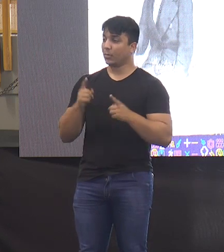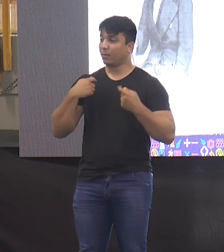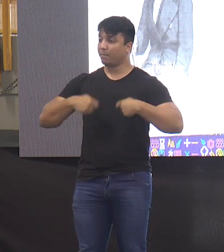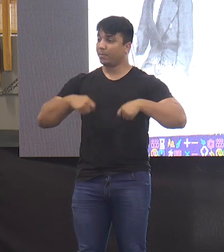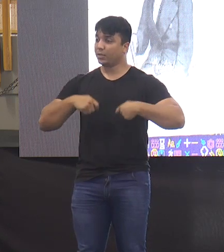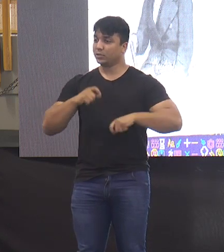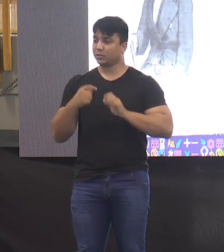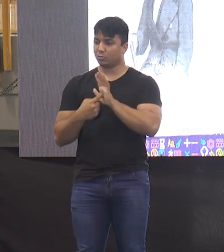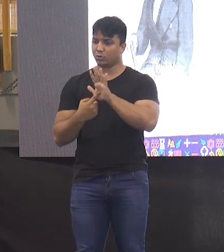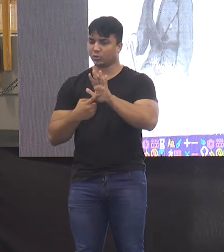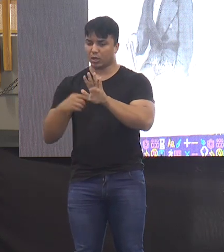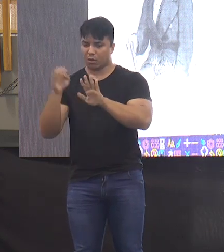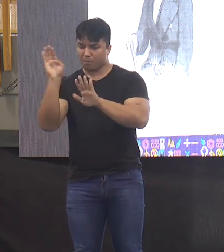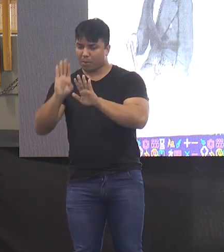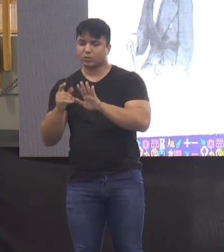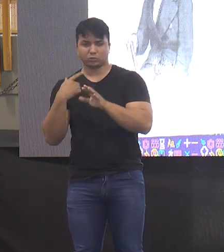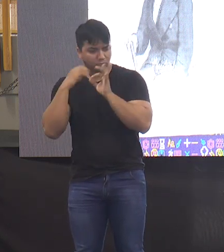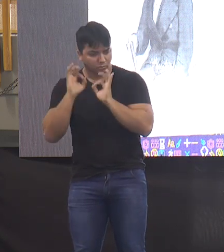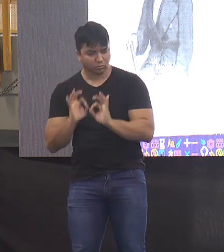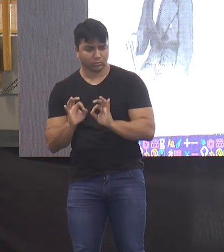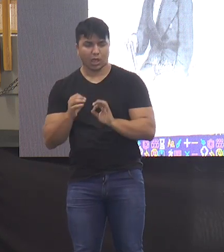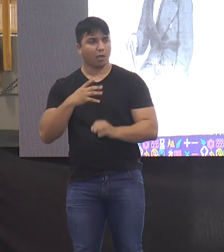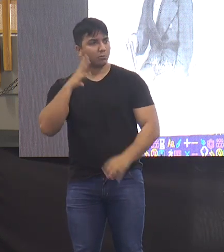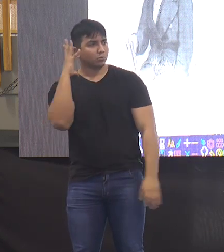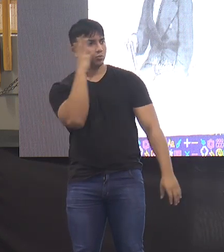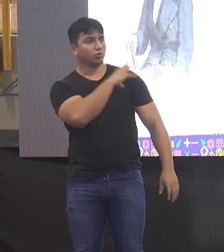tinha que mostrar um Brasil digno